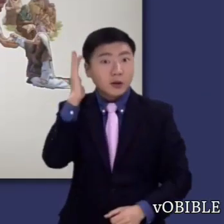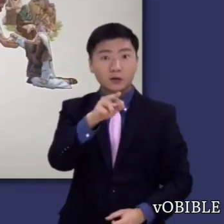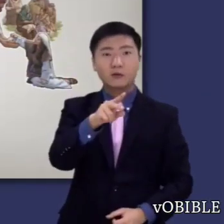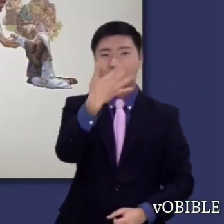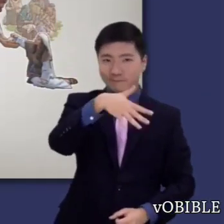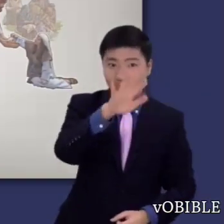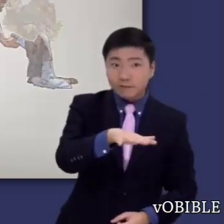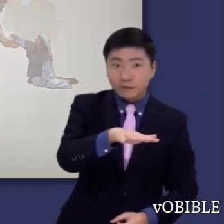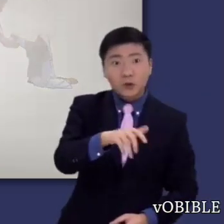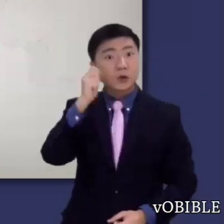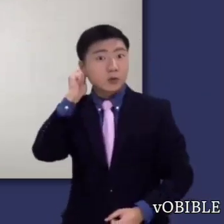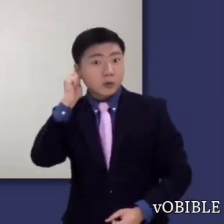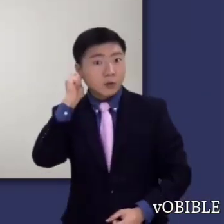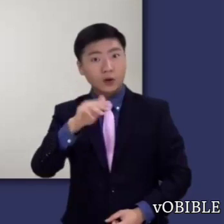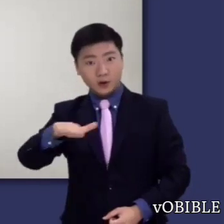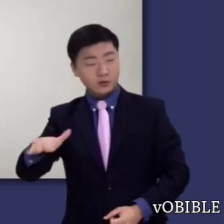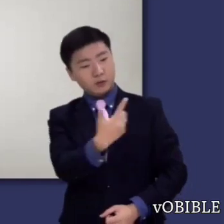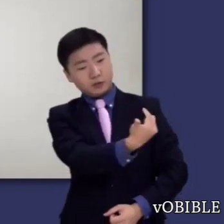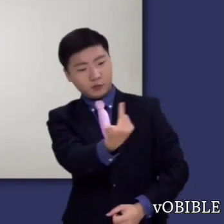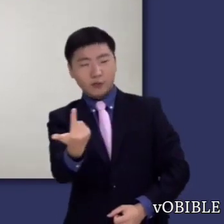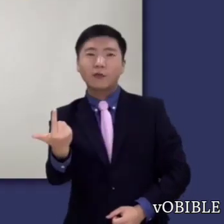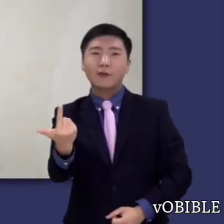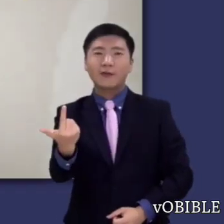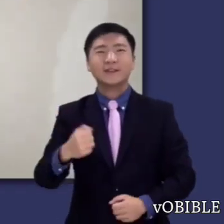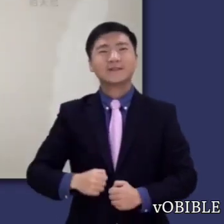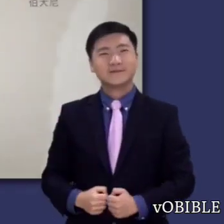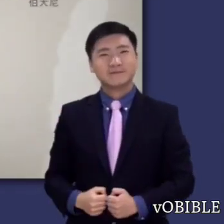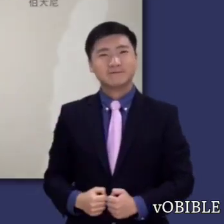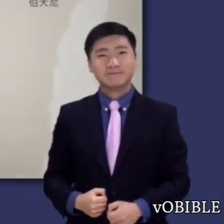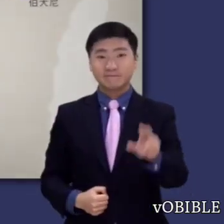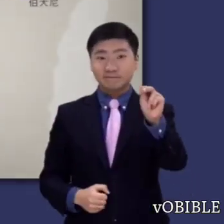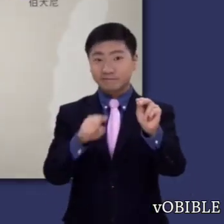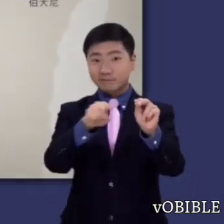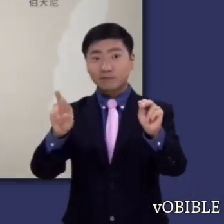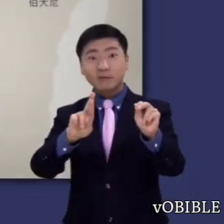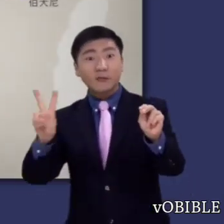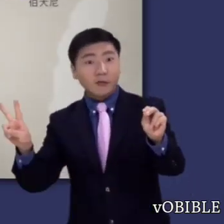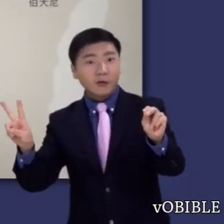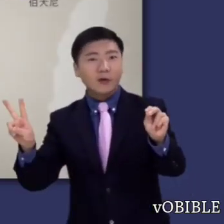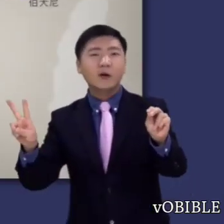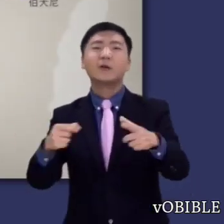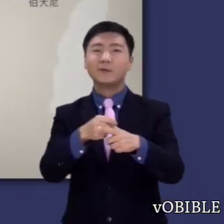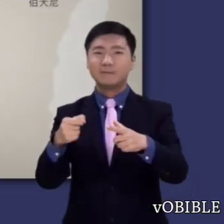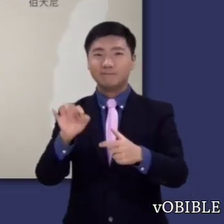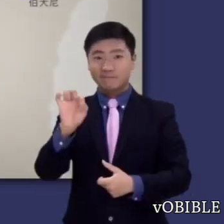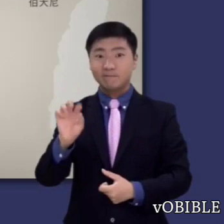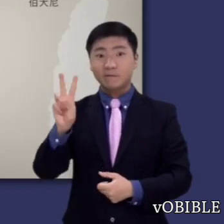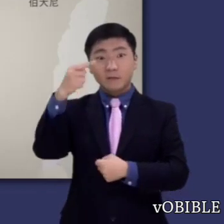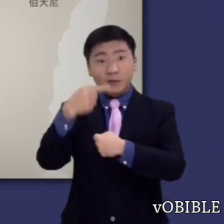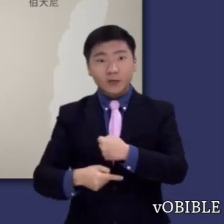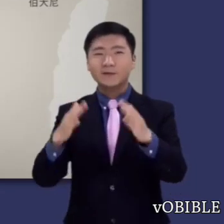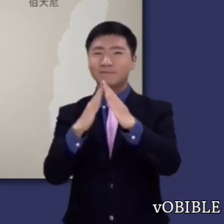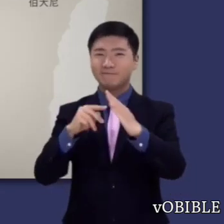女和小孩。第七至十二章记录发生在公元32年逾越节之后的